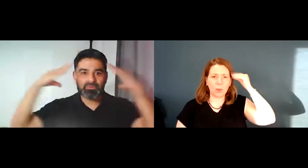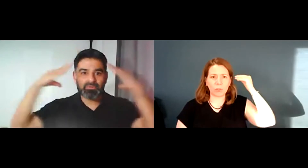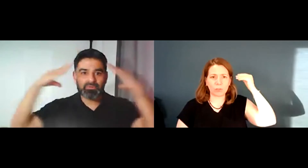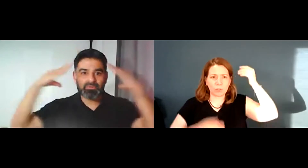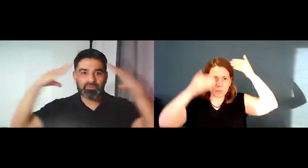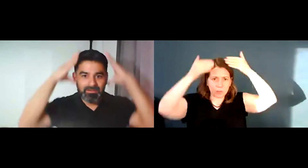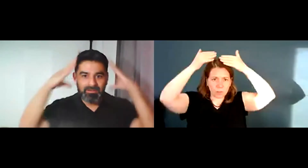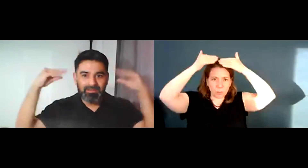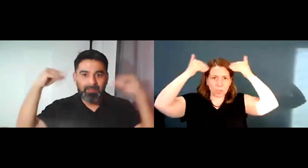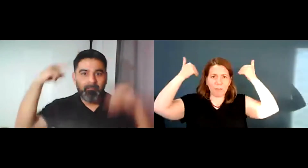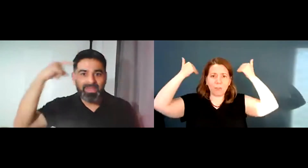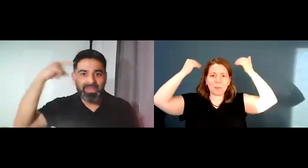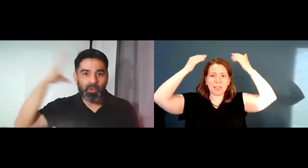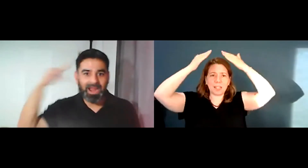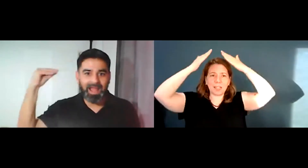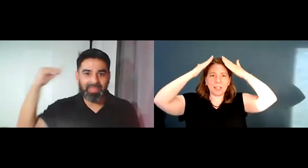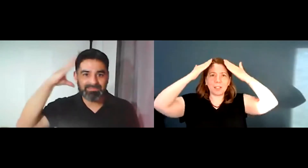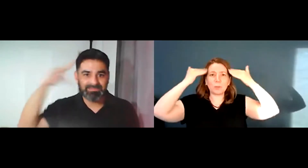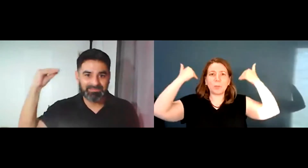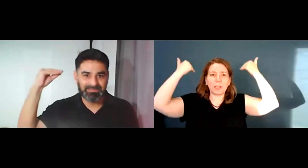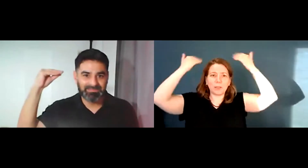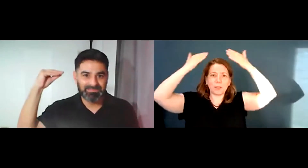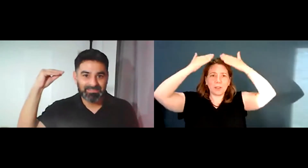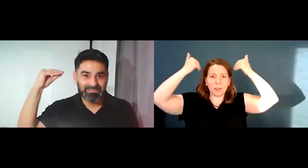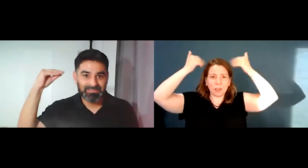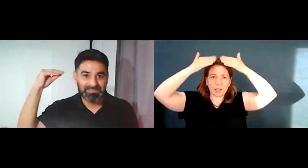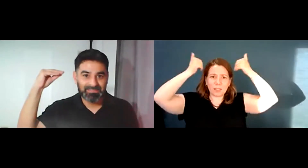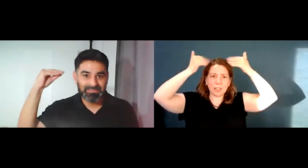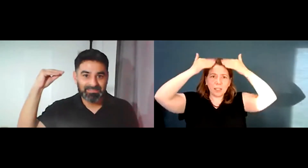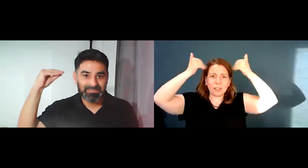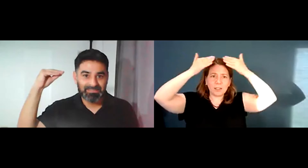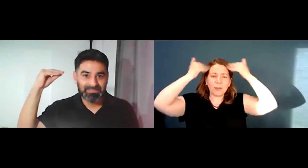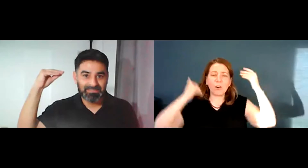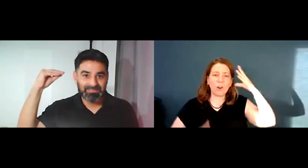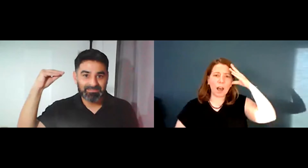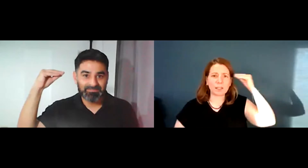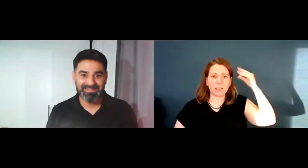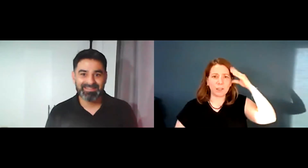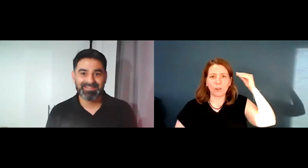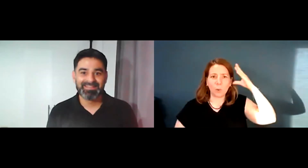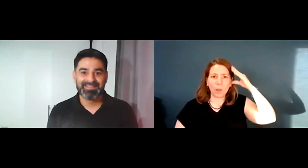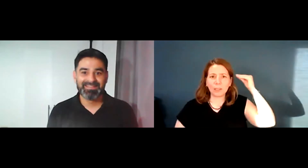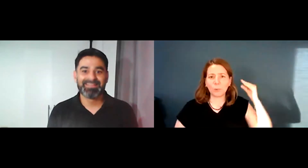dos. Por la forma esta que tiene tu pelo. ¿Así o así? ¿Cuál te gusta?